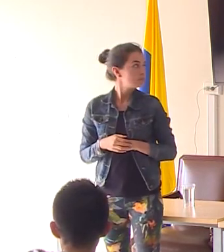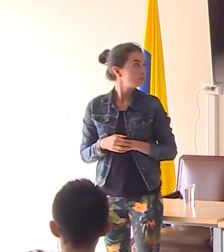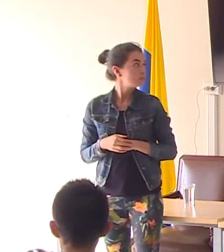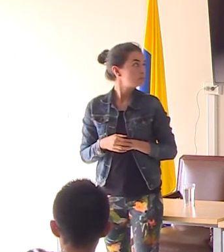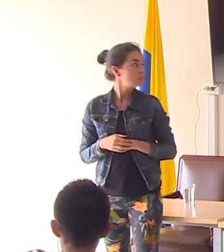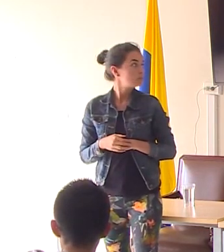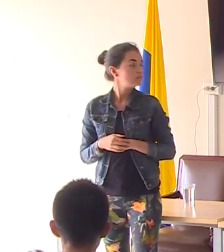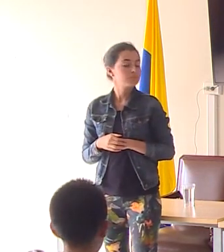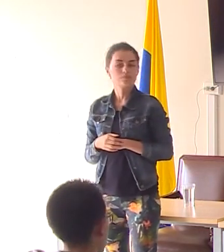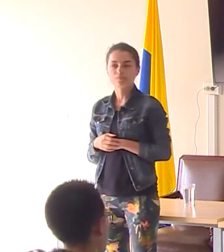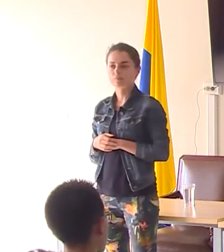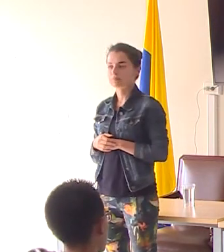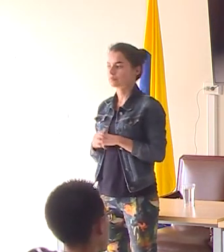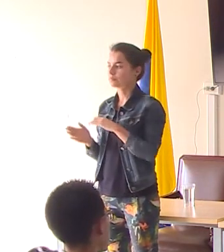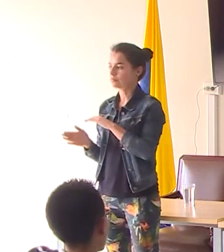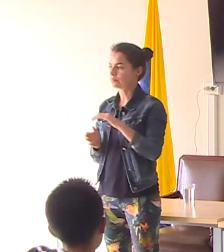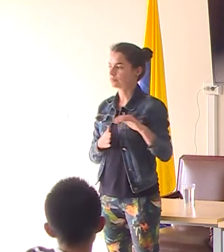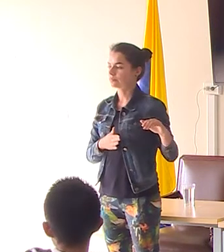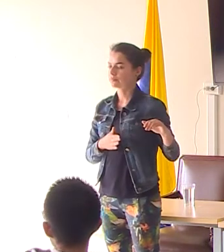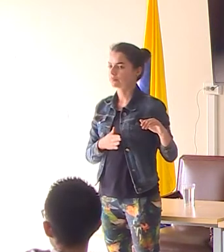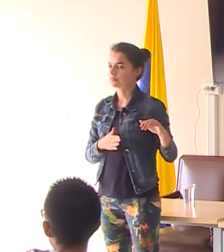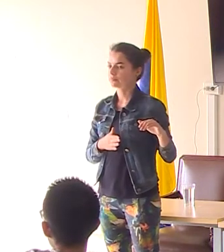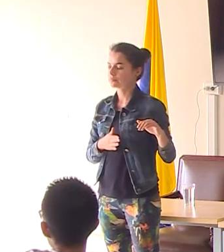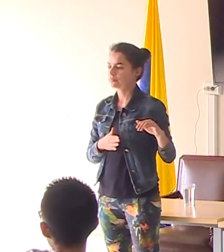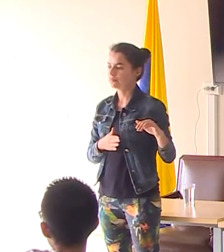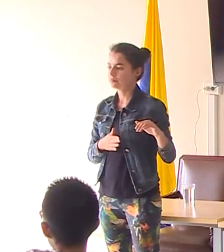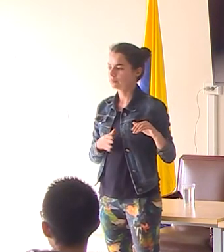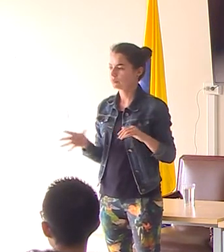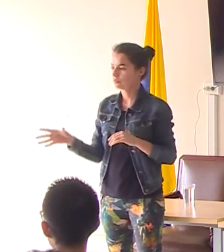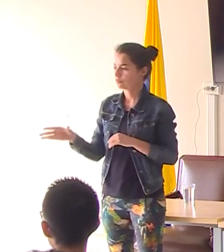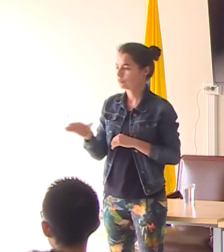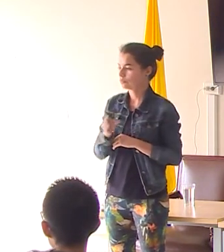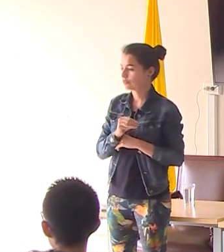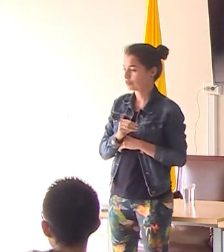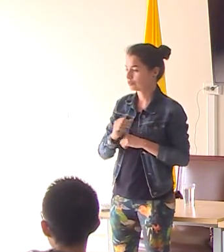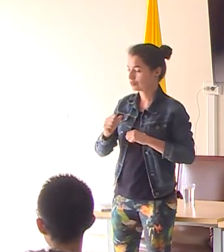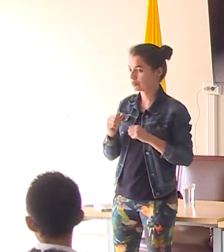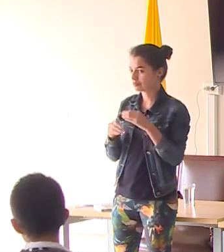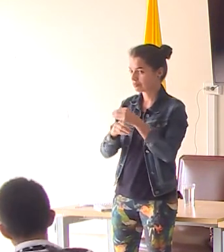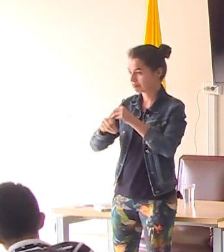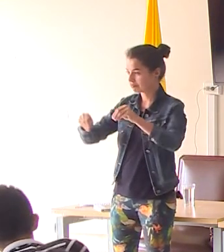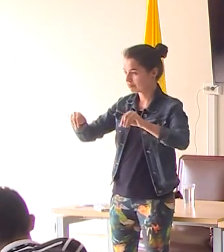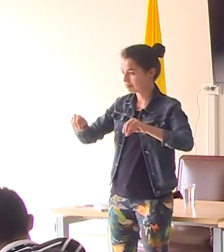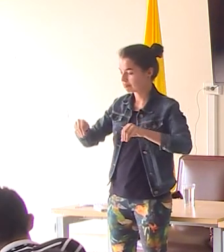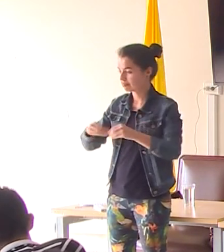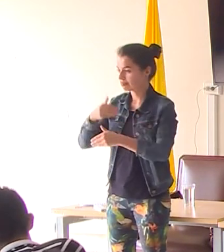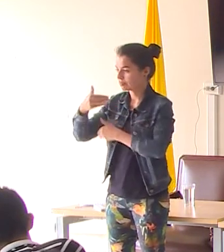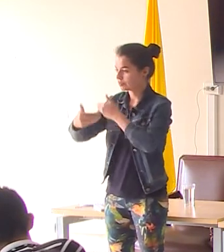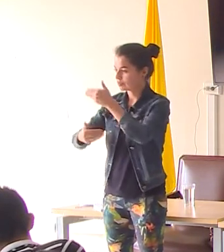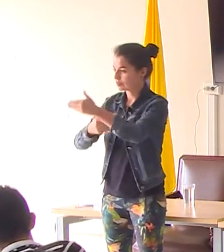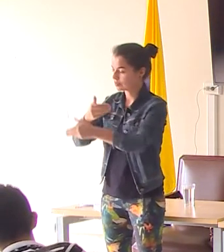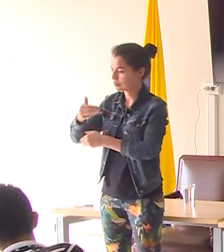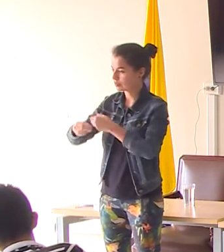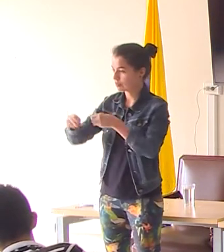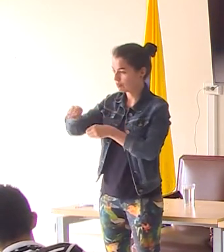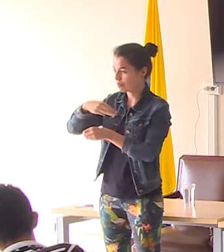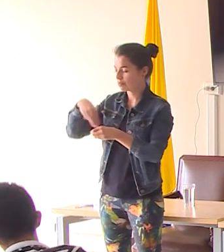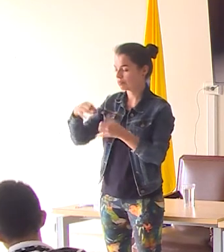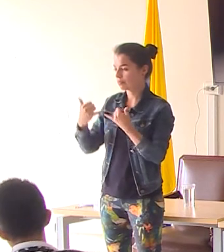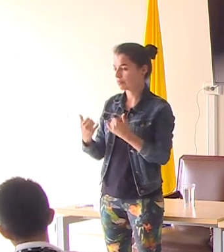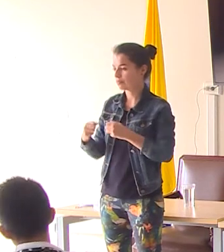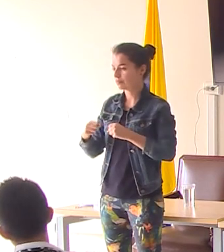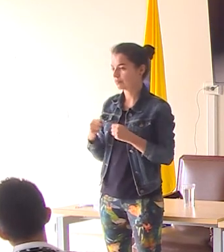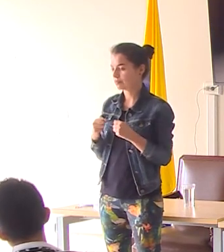entonces es todo el marco territorial del proceso de urbanización que está teniendo actualmente la ciudad